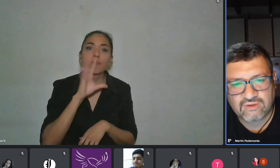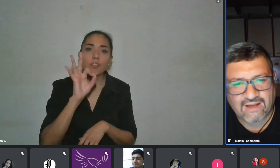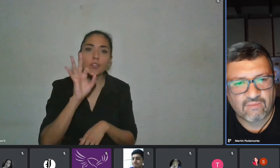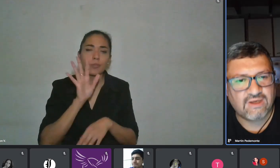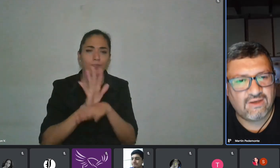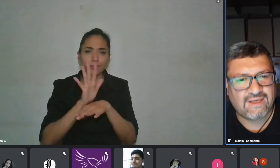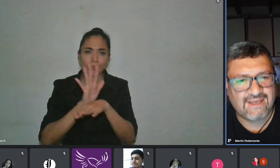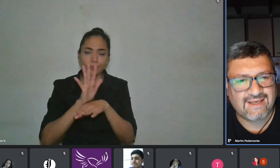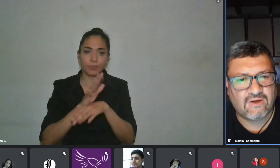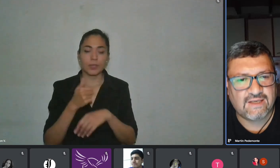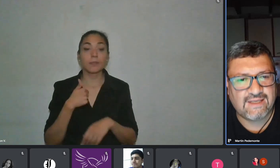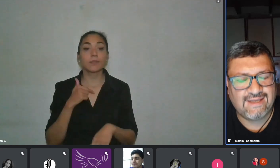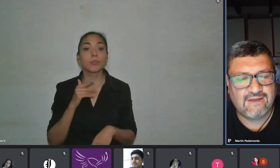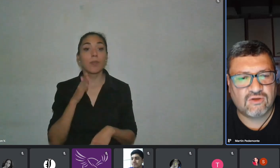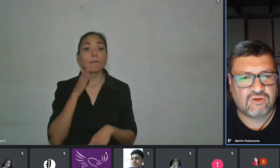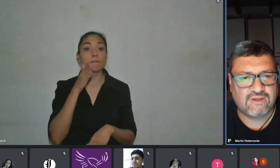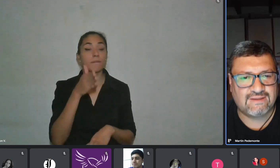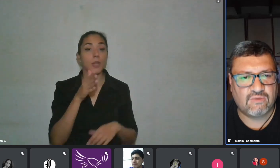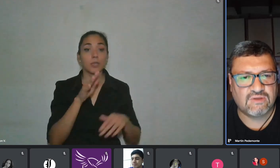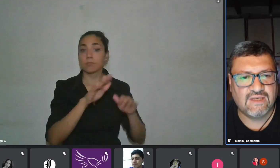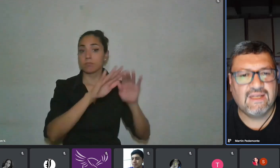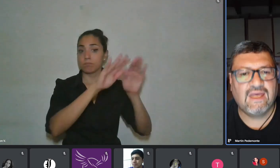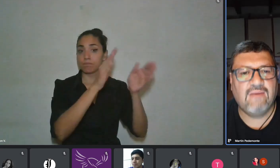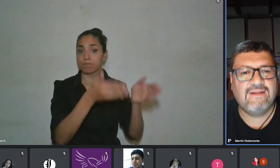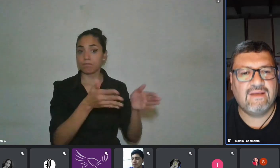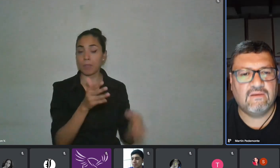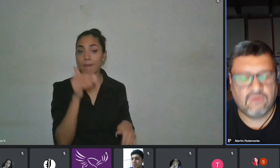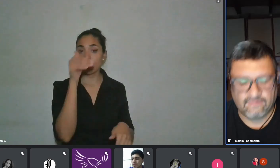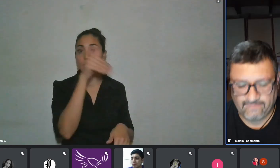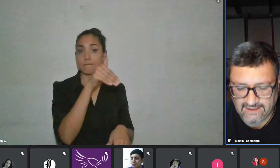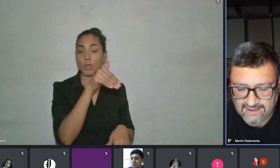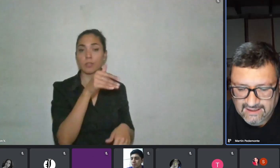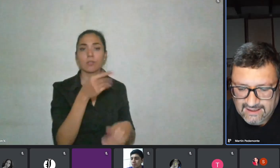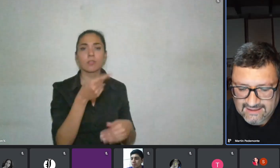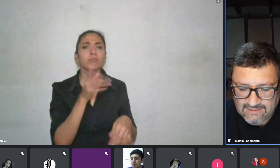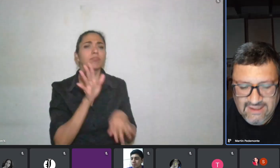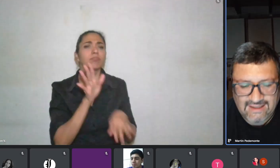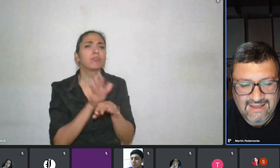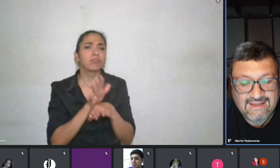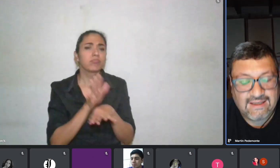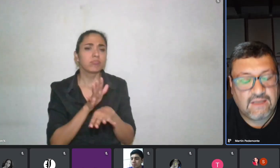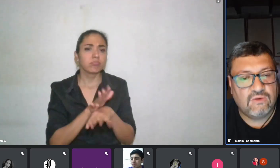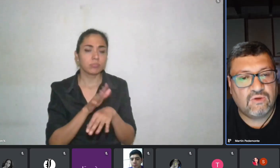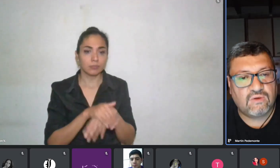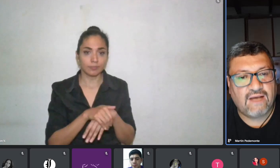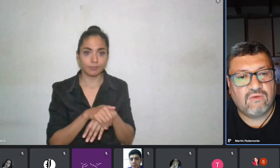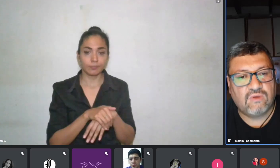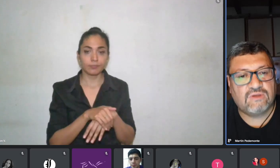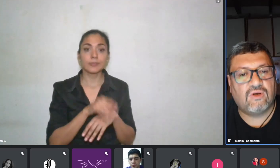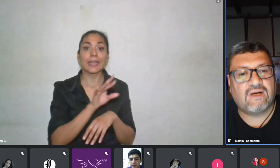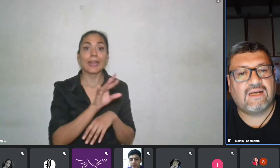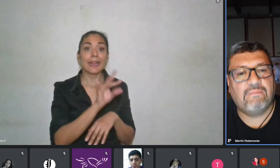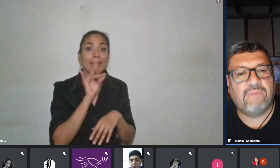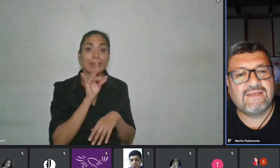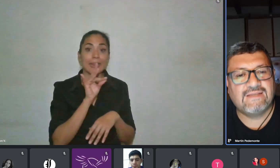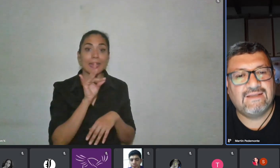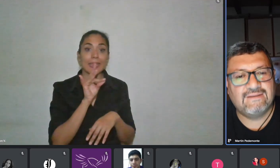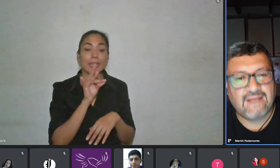vamos y votamos, ¿qué es lo que nosotros estamos emitiendo? Estamos eligiendo a